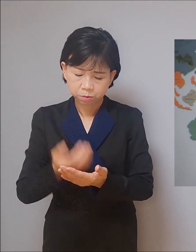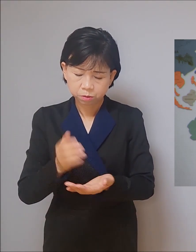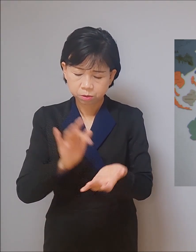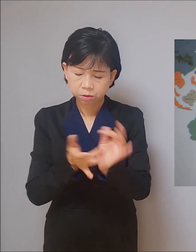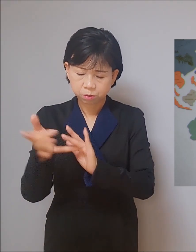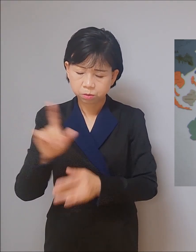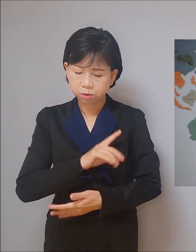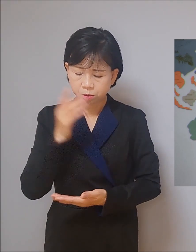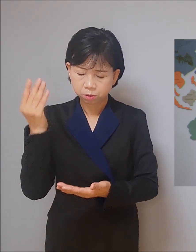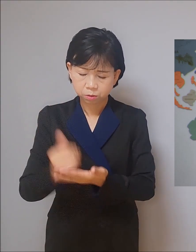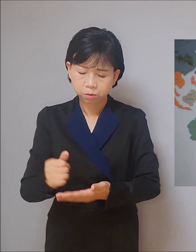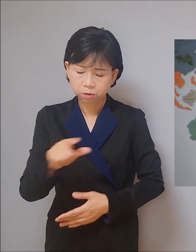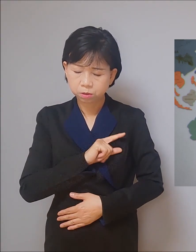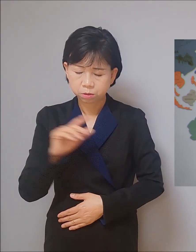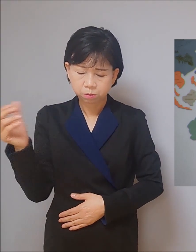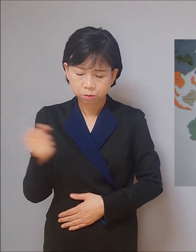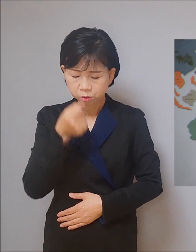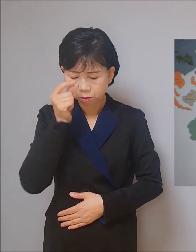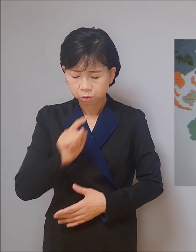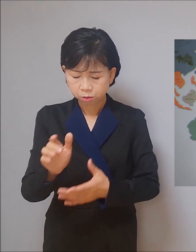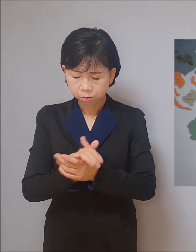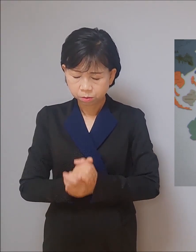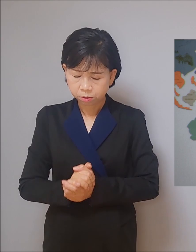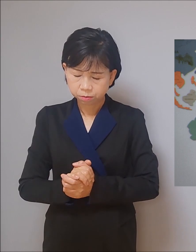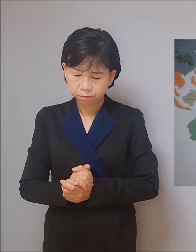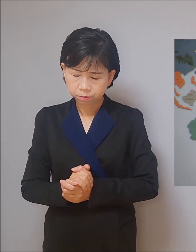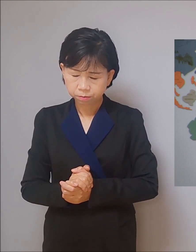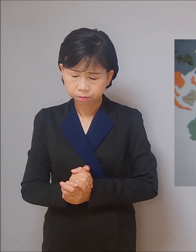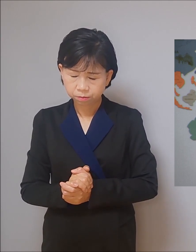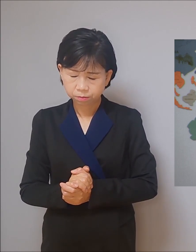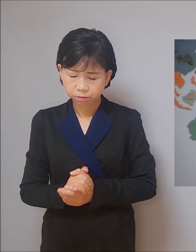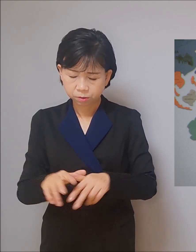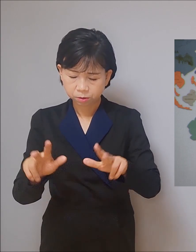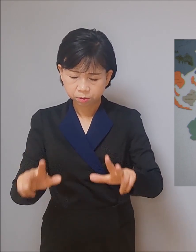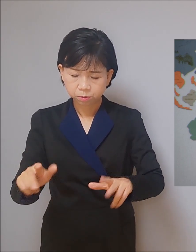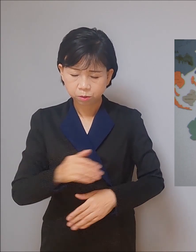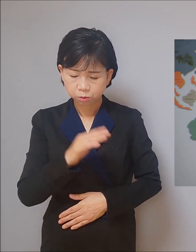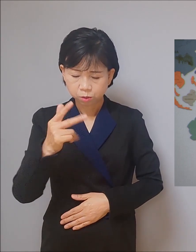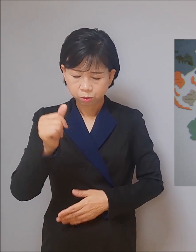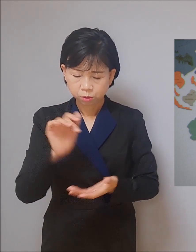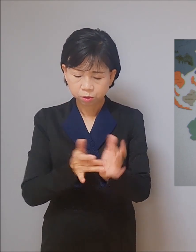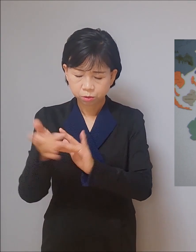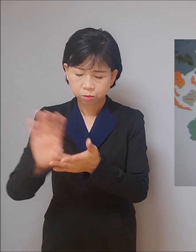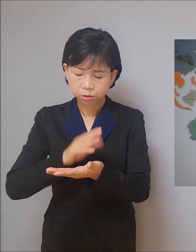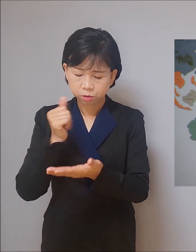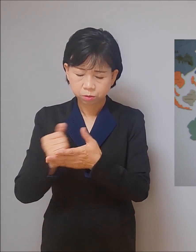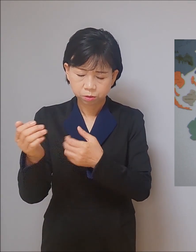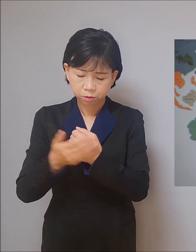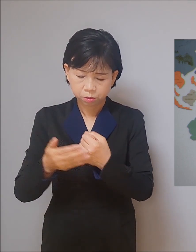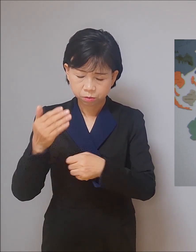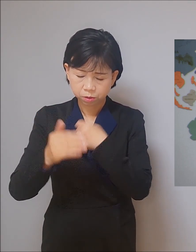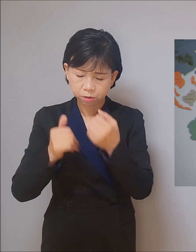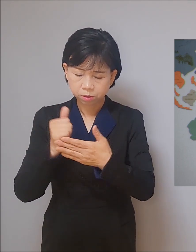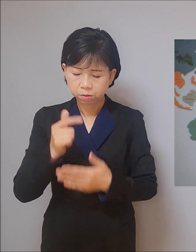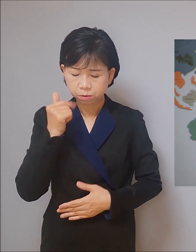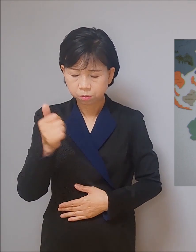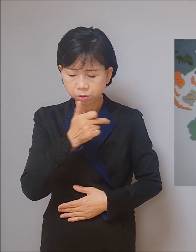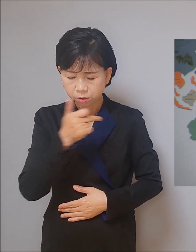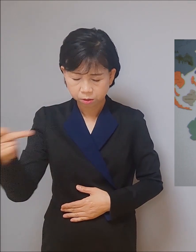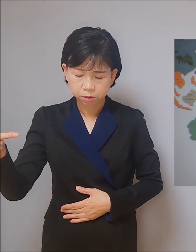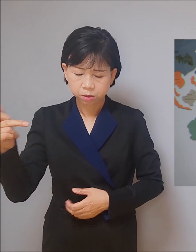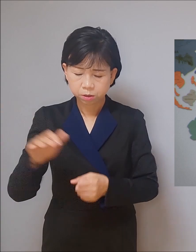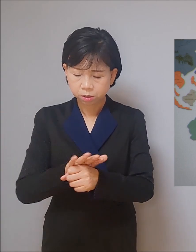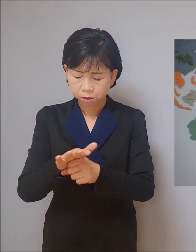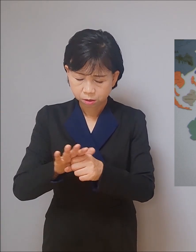예수 그리스도의 이름으로 기도드립니다. 아멘. 지금은 우리 주 예수 그리스도의 은혜와 하나님 아버지의 그